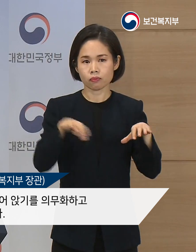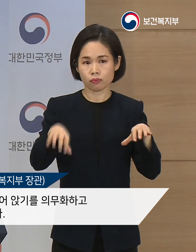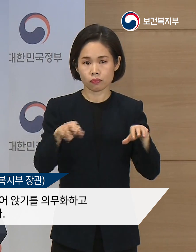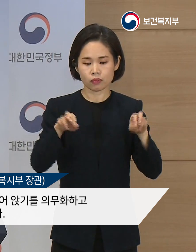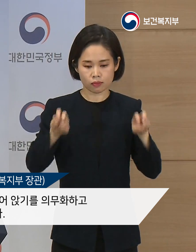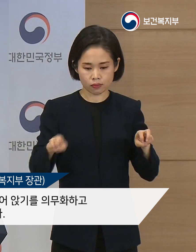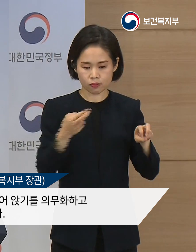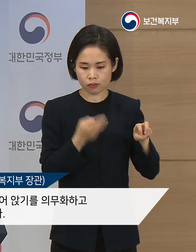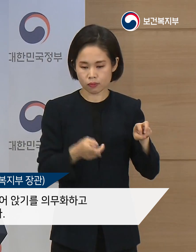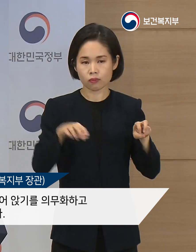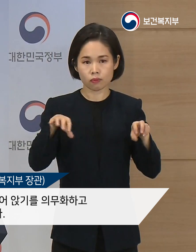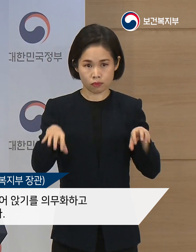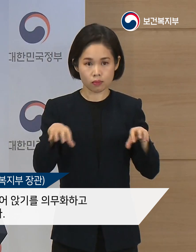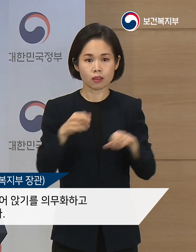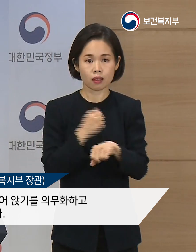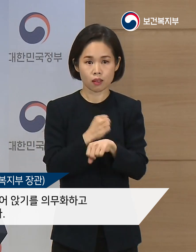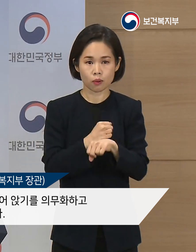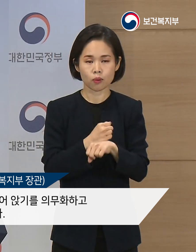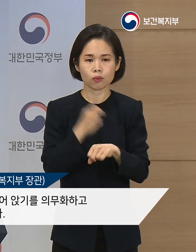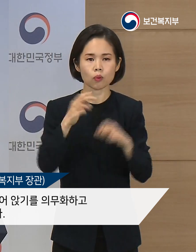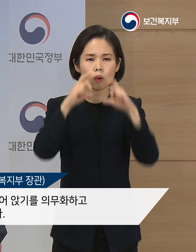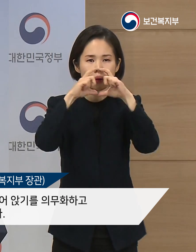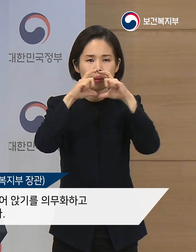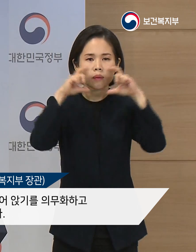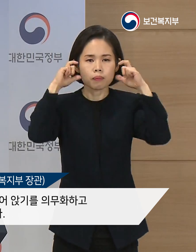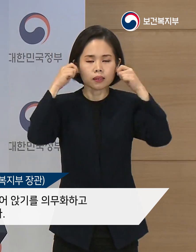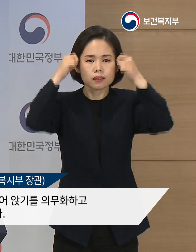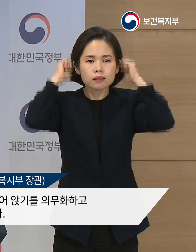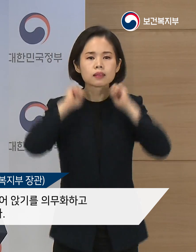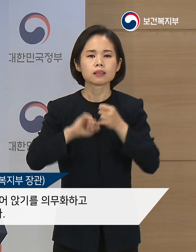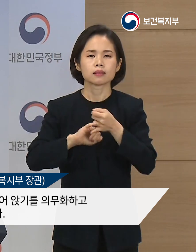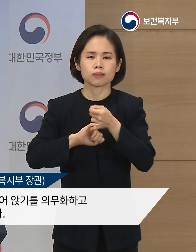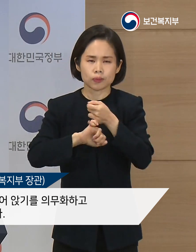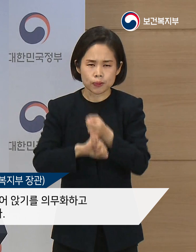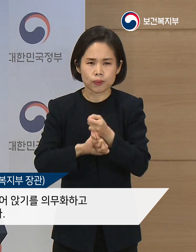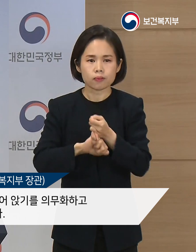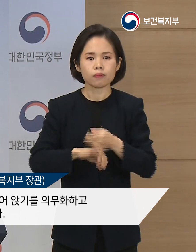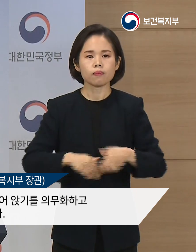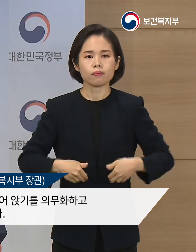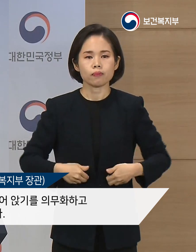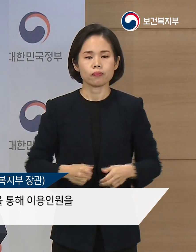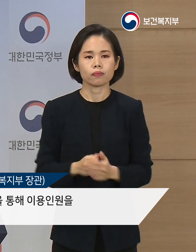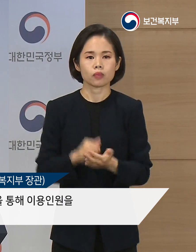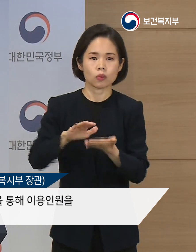한 칸 띄어앉기를 의무화하고 마스크 착용 등 방역수칙을 지켜야 합니다.